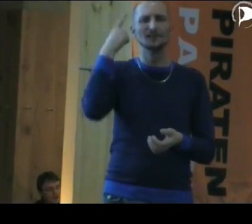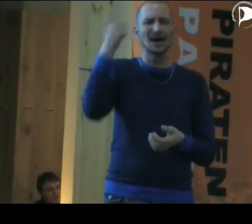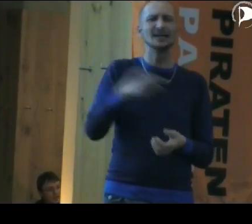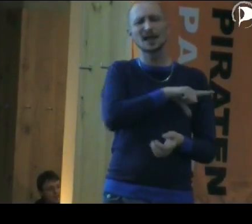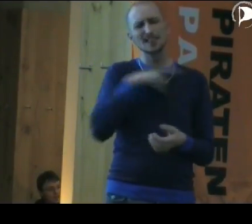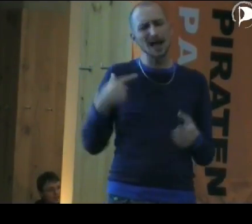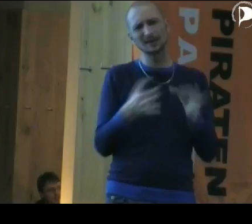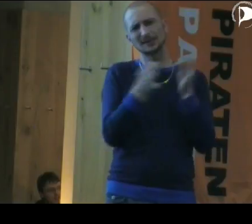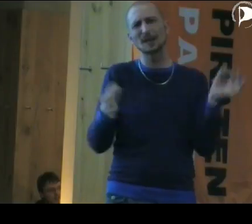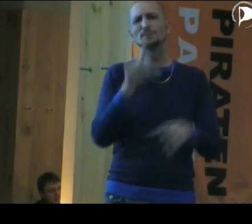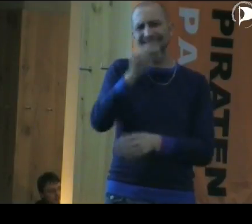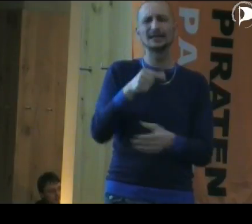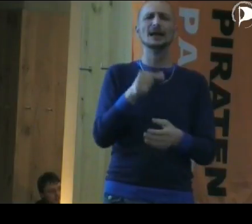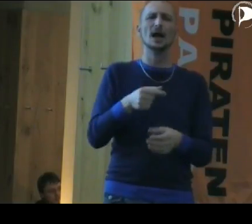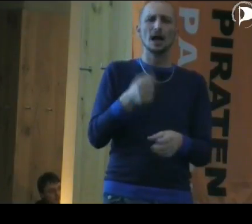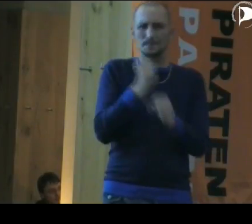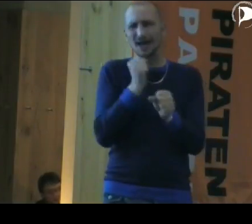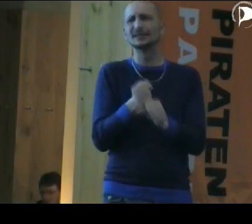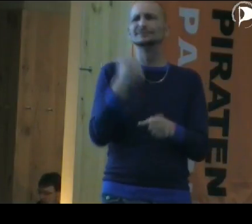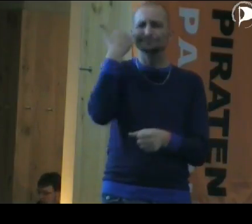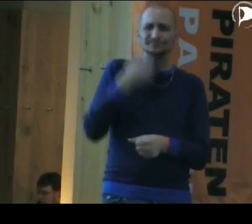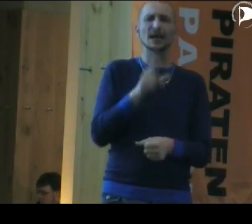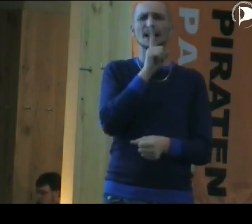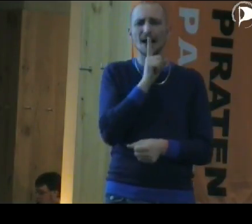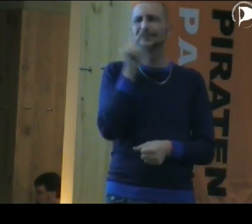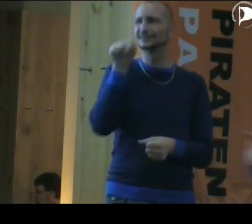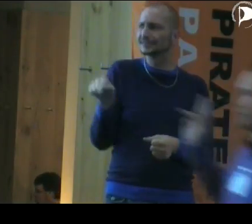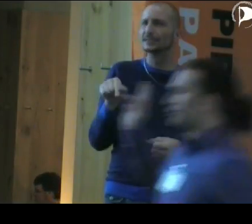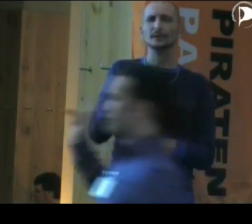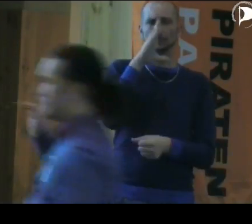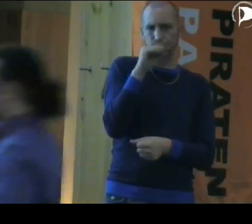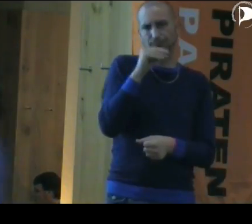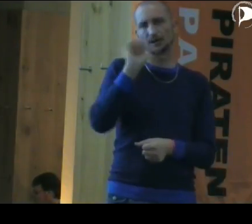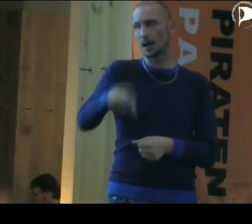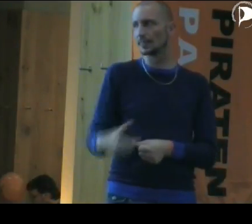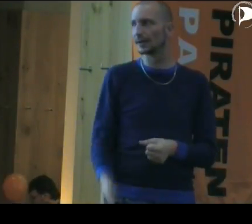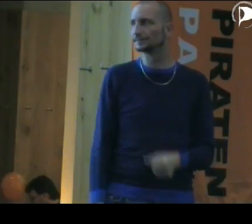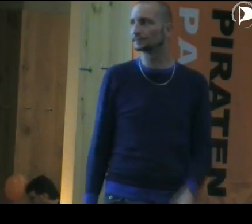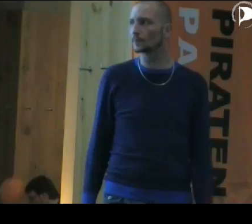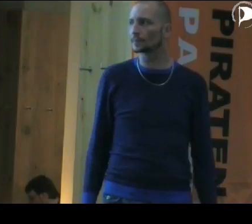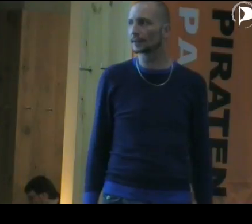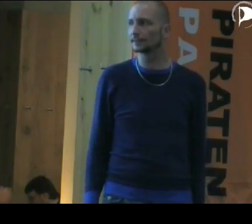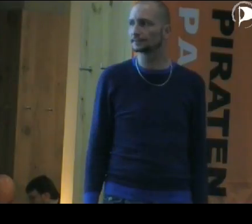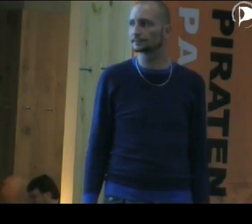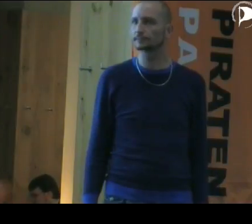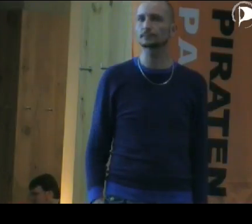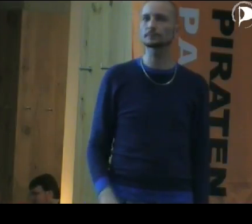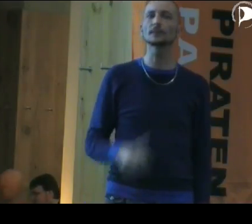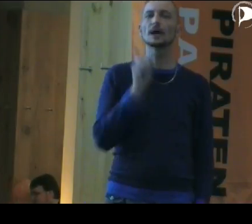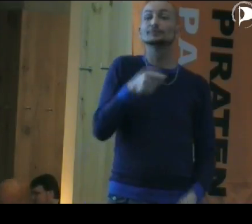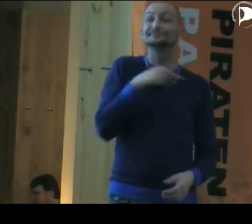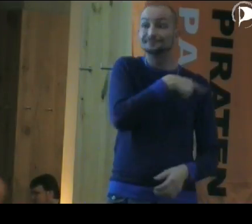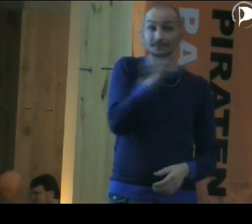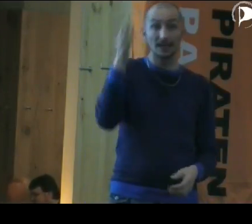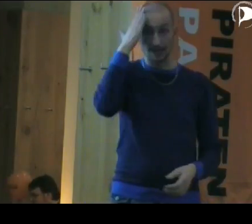gedauert wir haben ein bisschen was bei uns aber bitte leise damit auch sein leben machen kann als wir sind